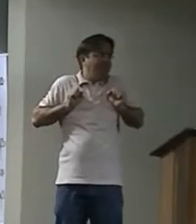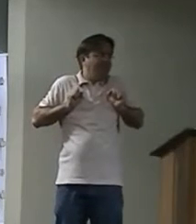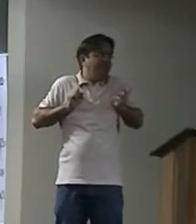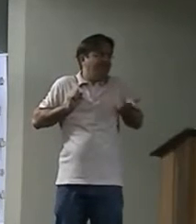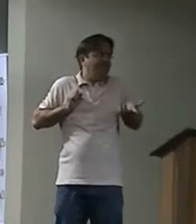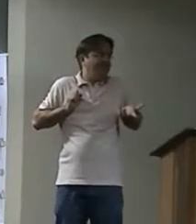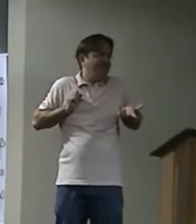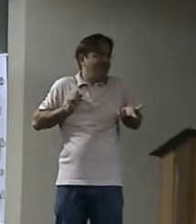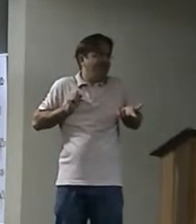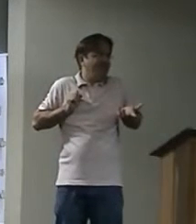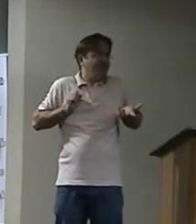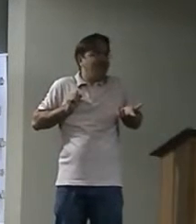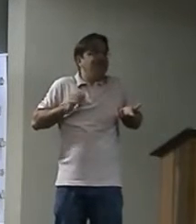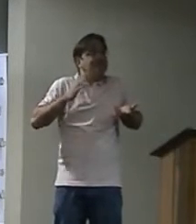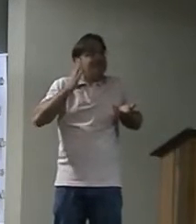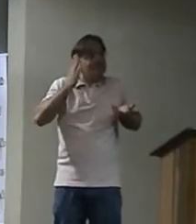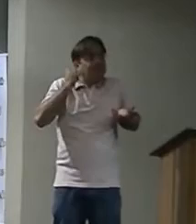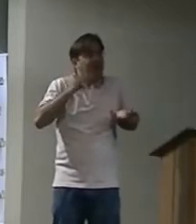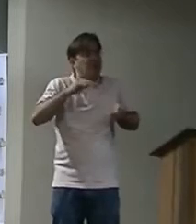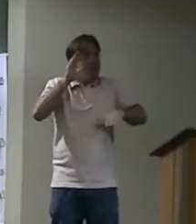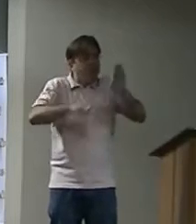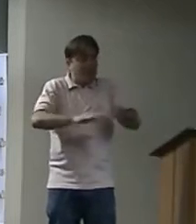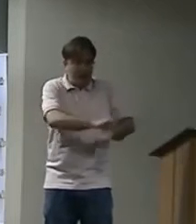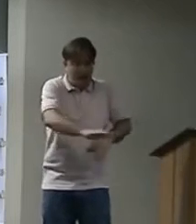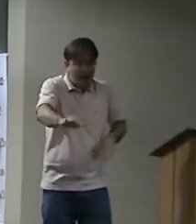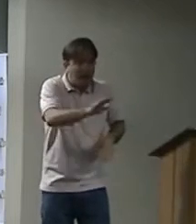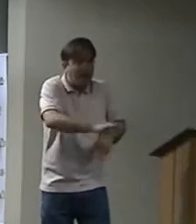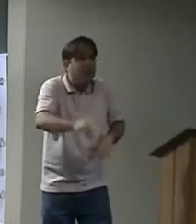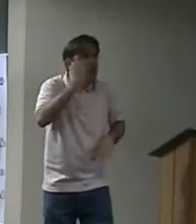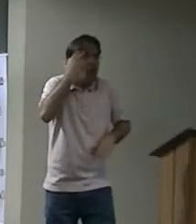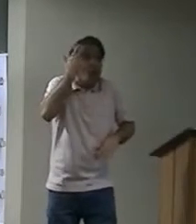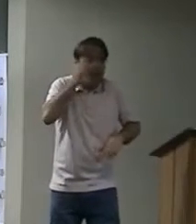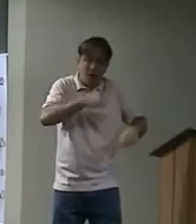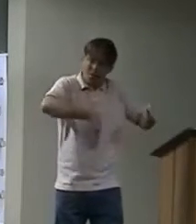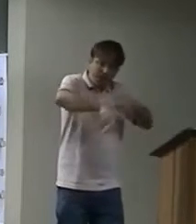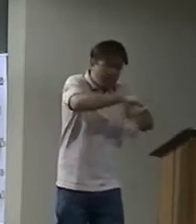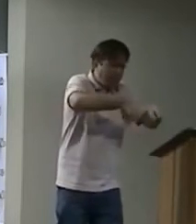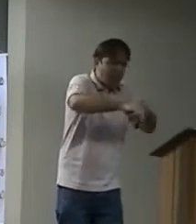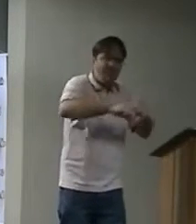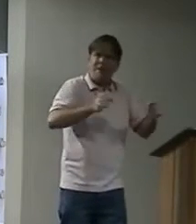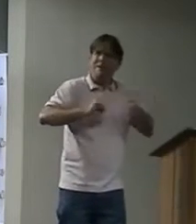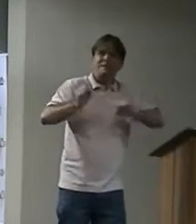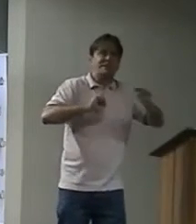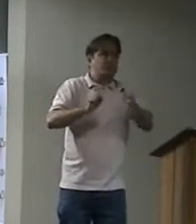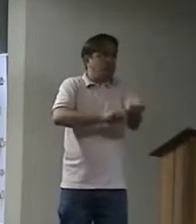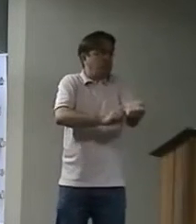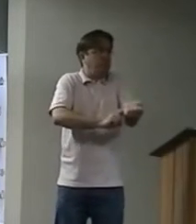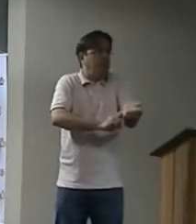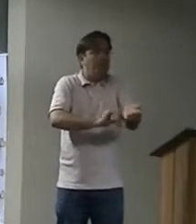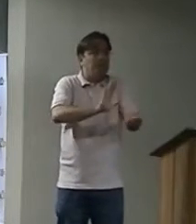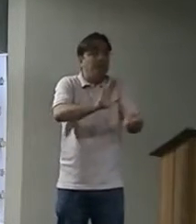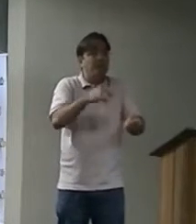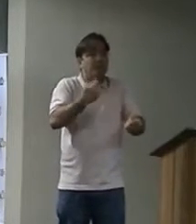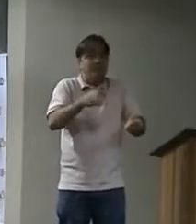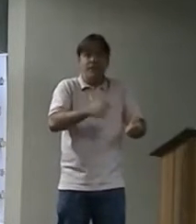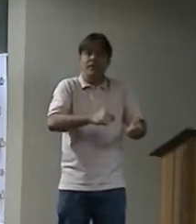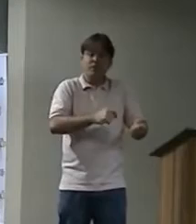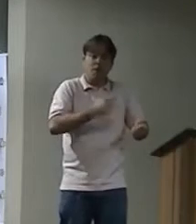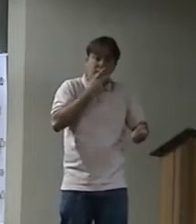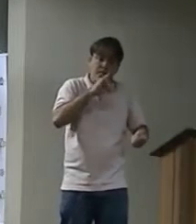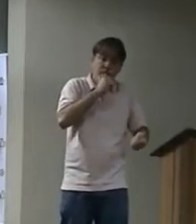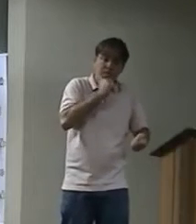certas intolerâncias e não se adaptava bem no meio das outras pessoas. Então, isso hoje, graças a Deus, esse quadro tem